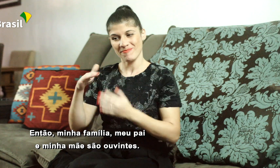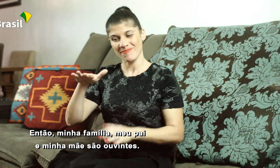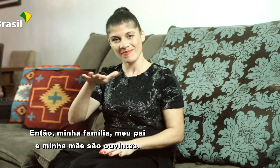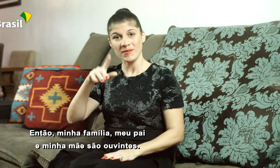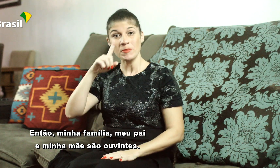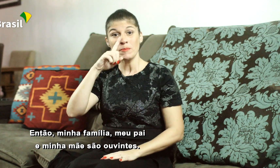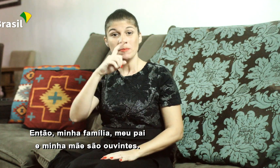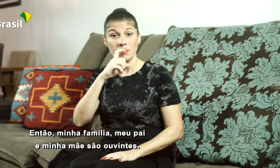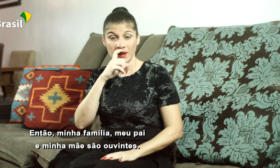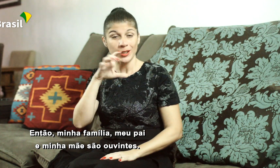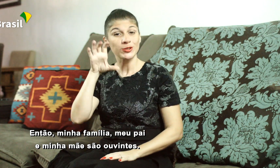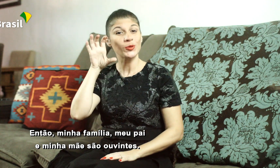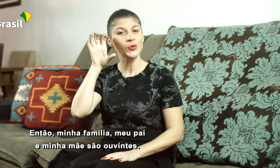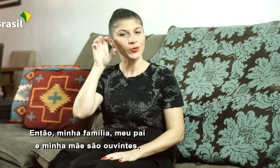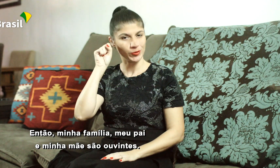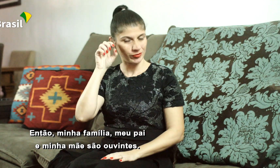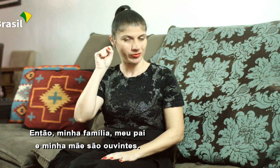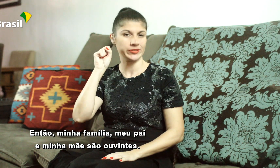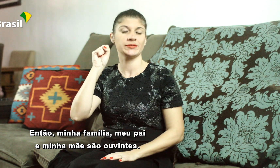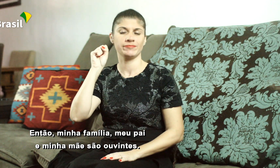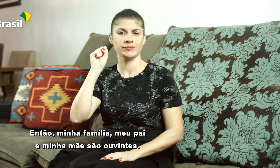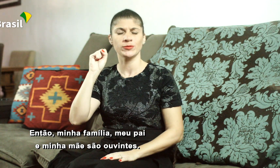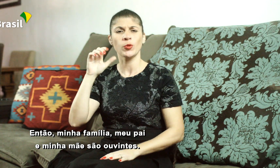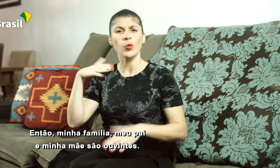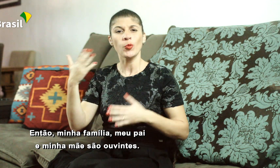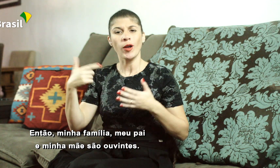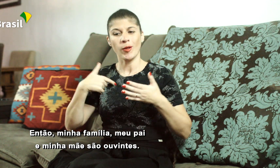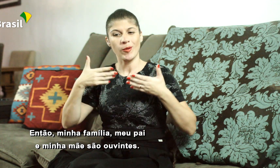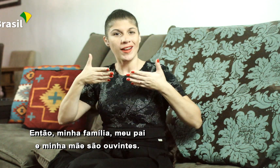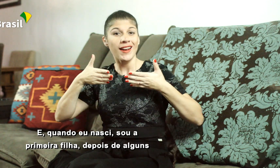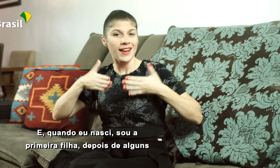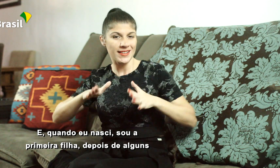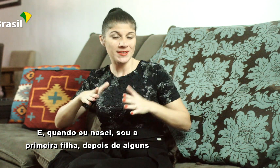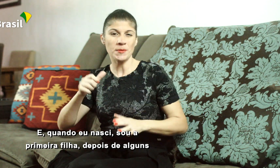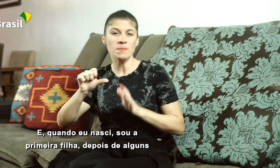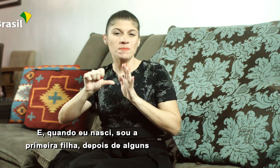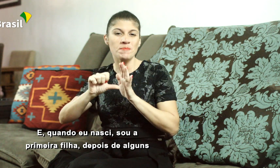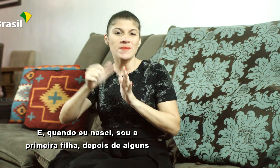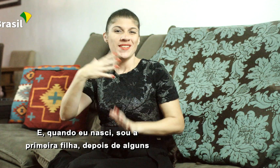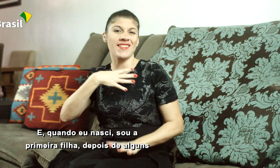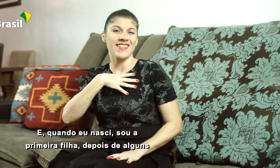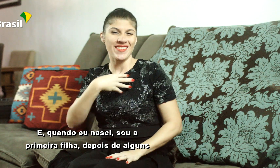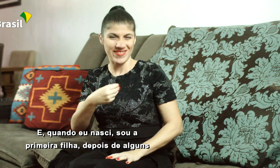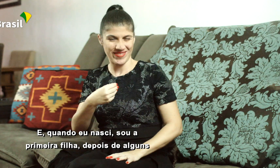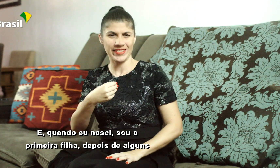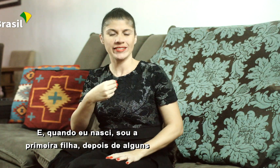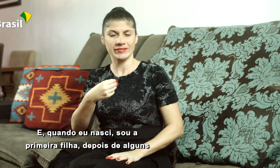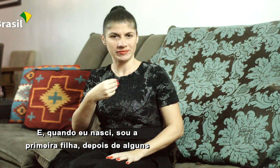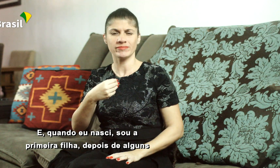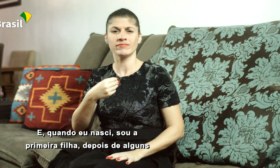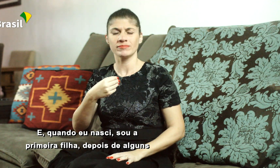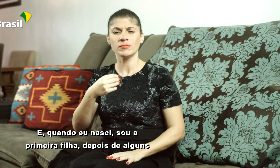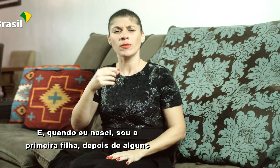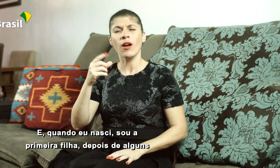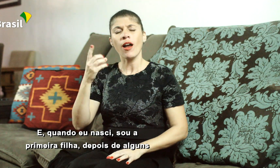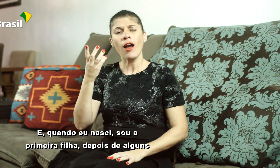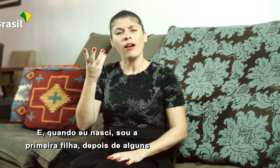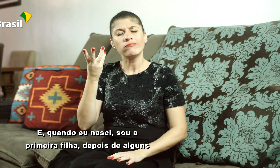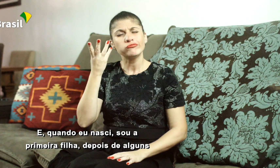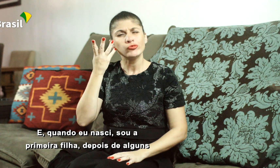Então, minha família, meu pai e minha mãe são ouvintes, e quando eu nasci, né, sou a primeira filha.